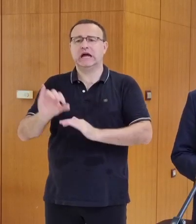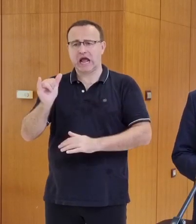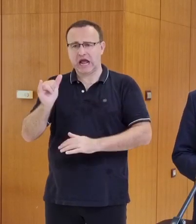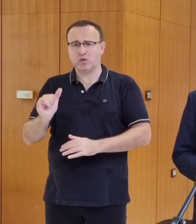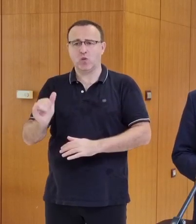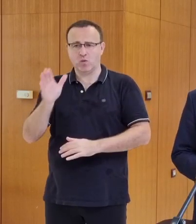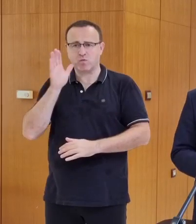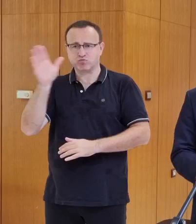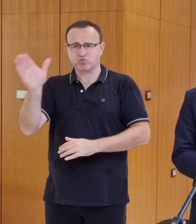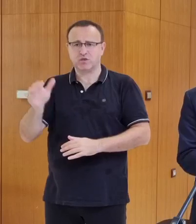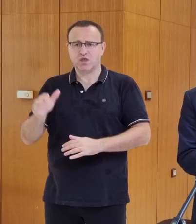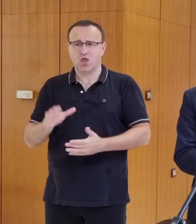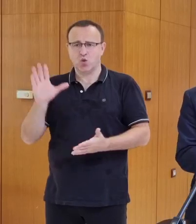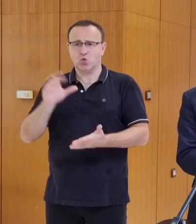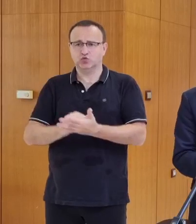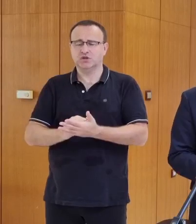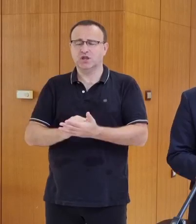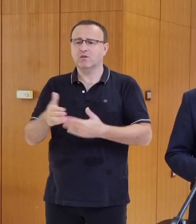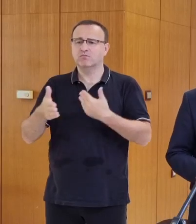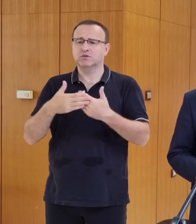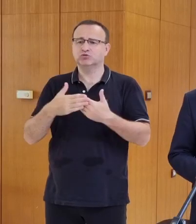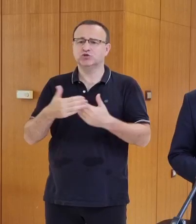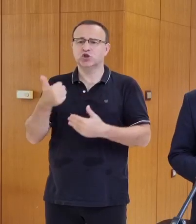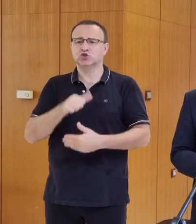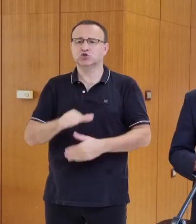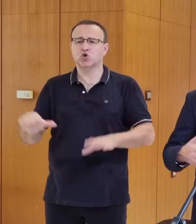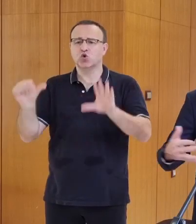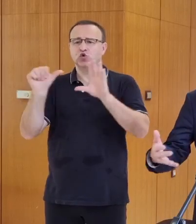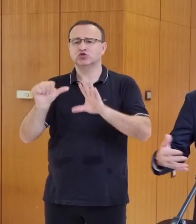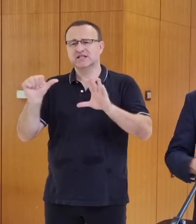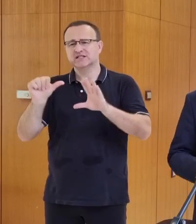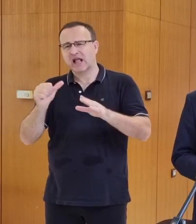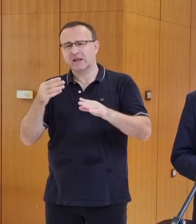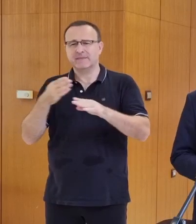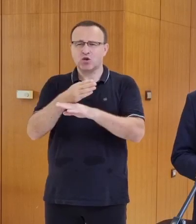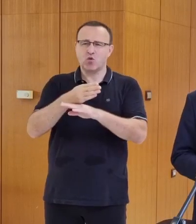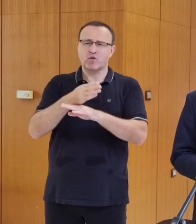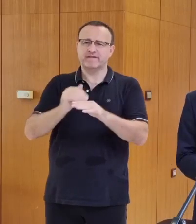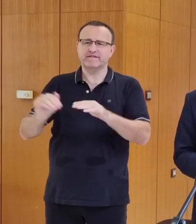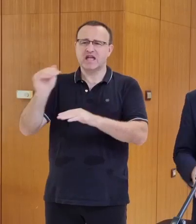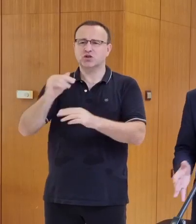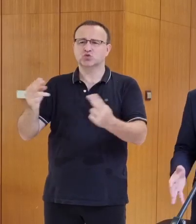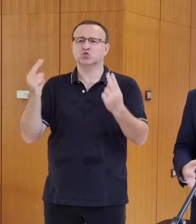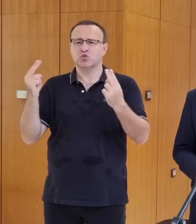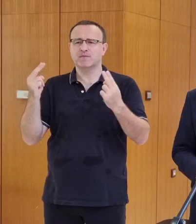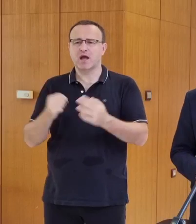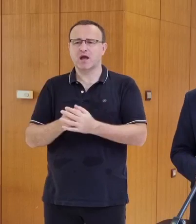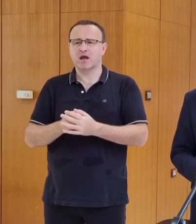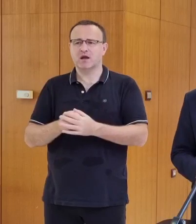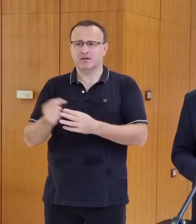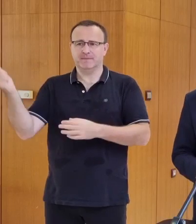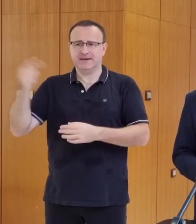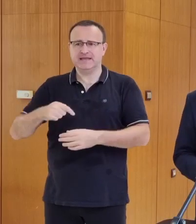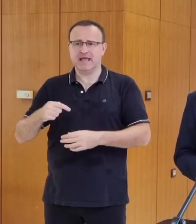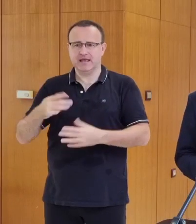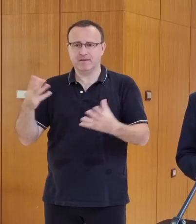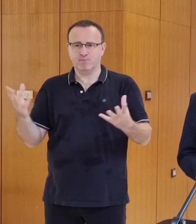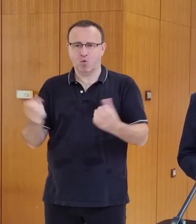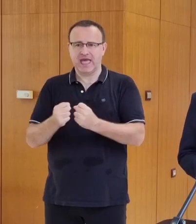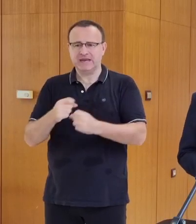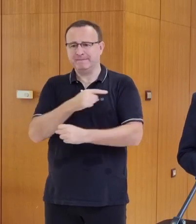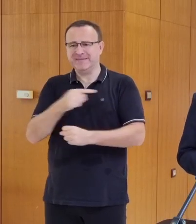dariť tých približne 160 miliónov alebo nejaká vyššia suma, ktorá by prišla týmto vykryť, ale povedzme si